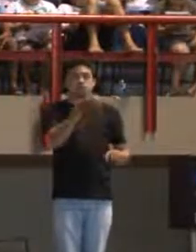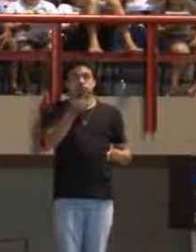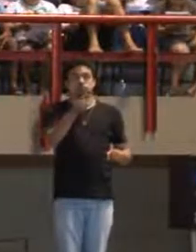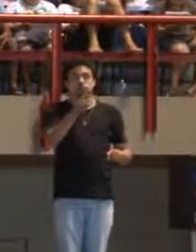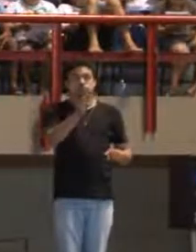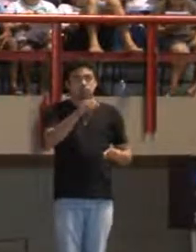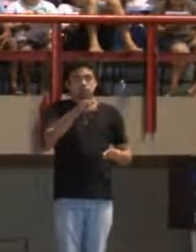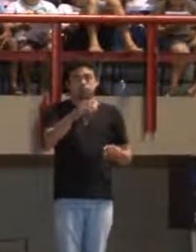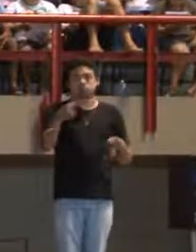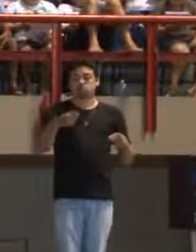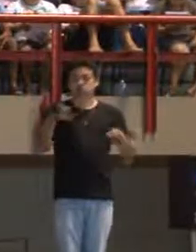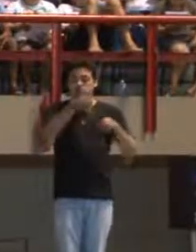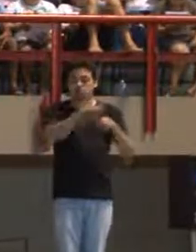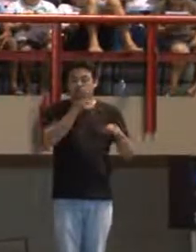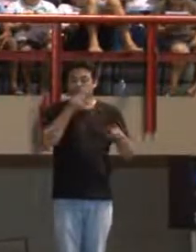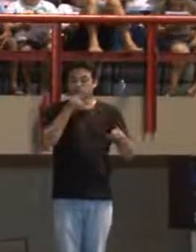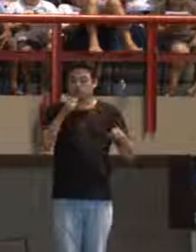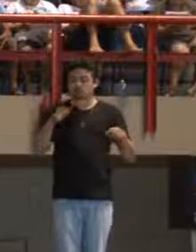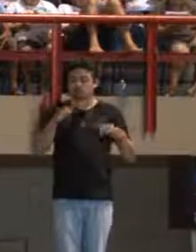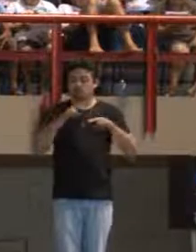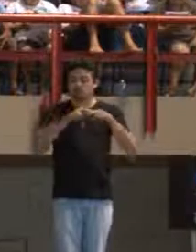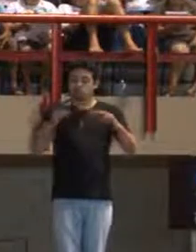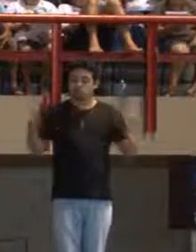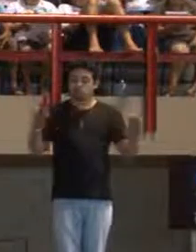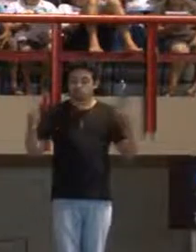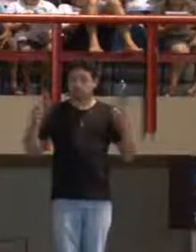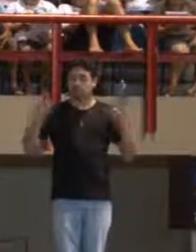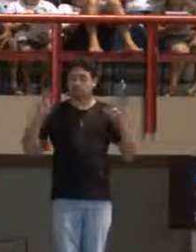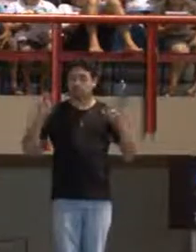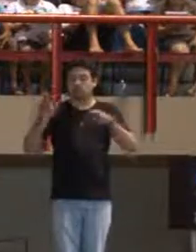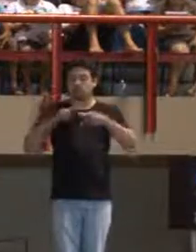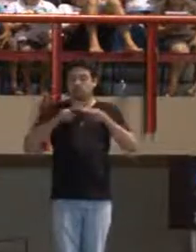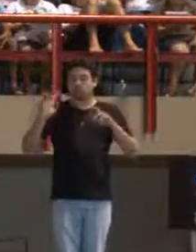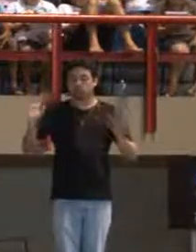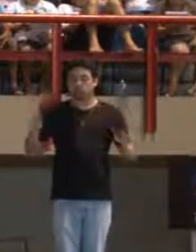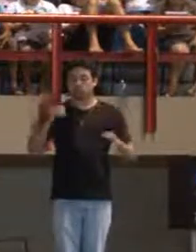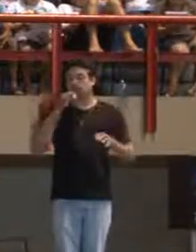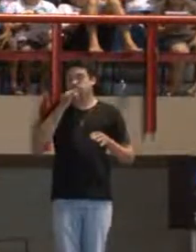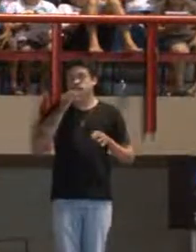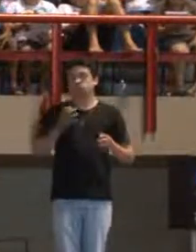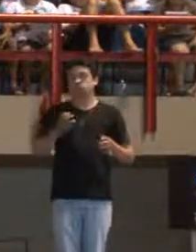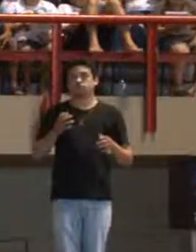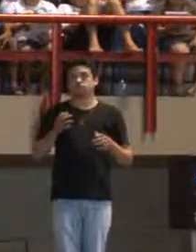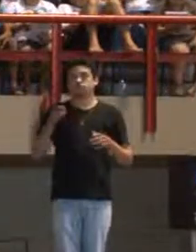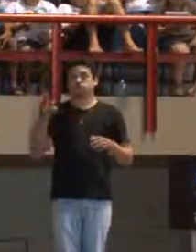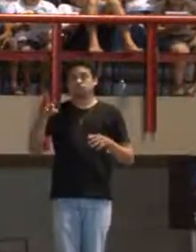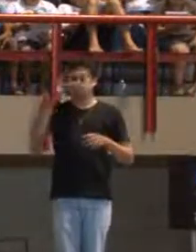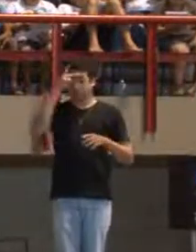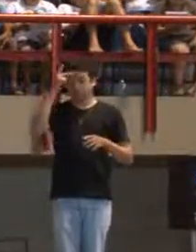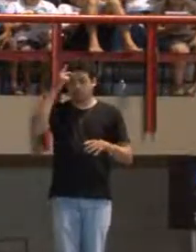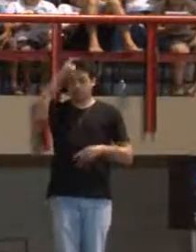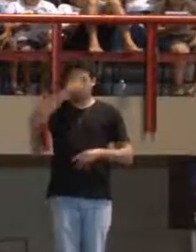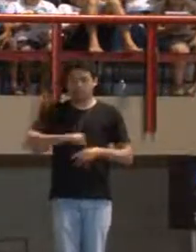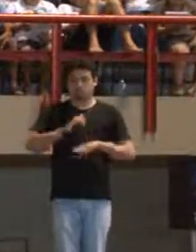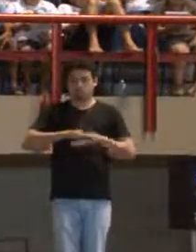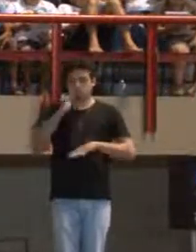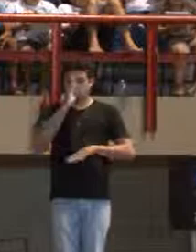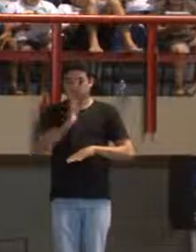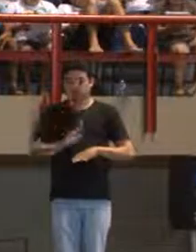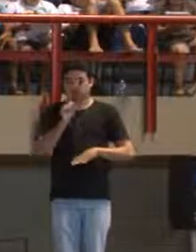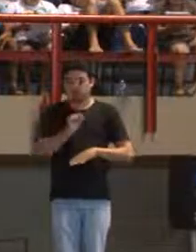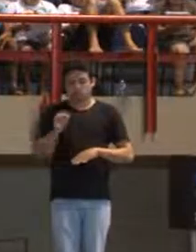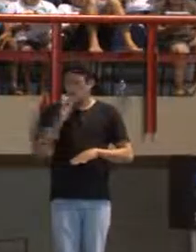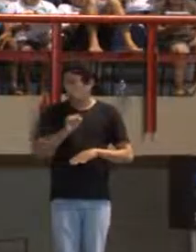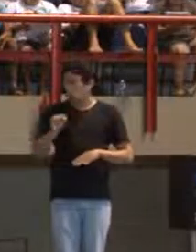560 km sem reabastecer. Aí olha a condição que é colocada na questão. Para um cidadão brasileiro que é